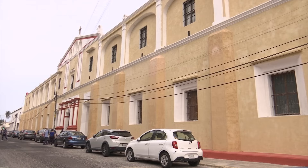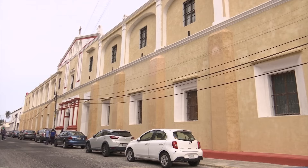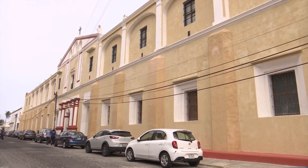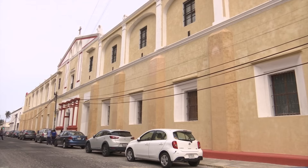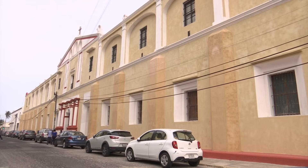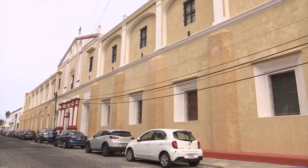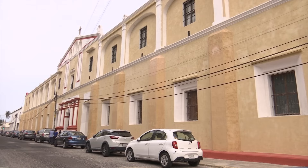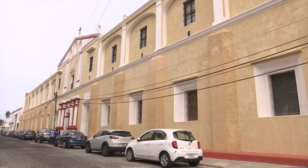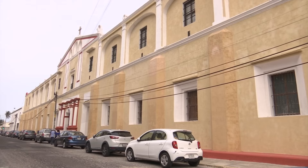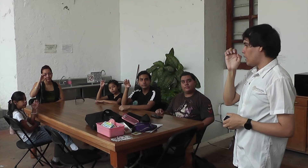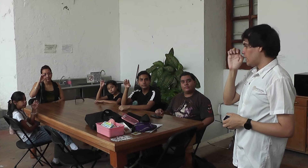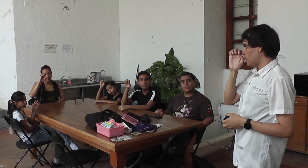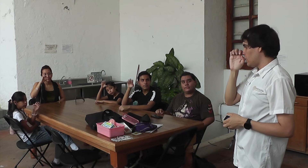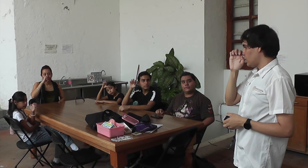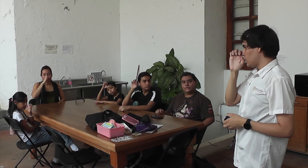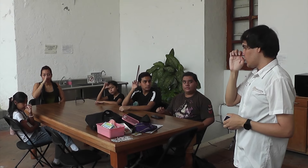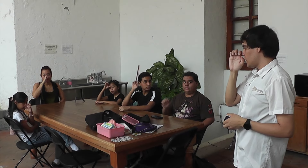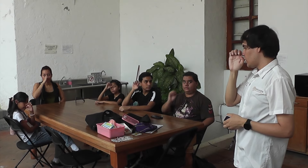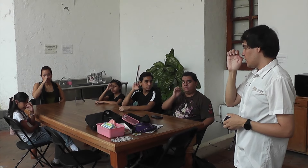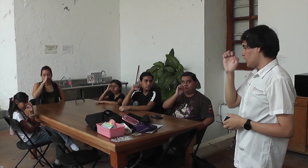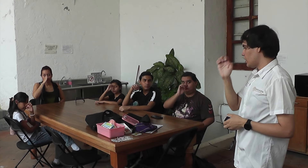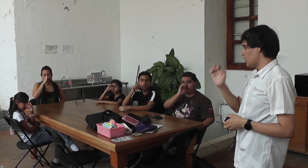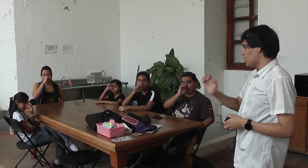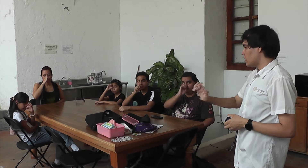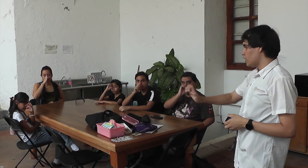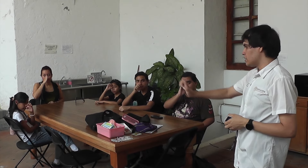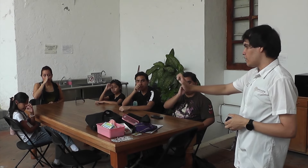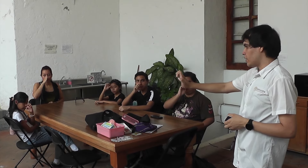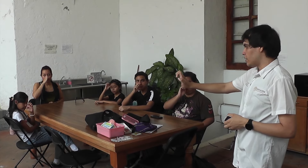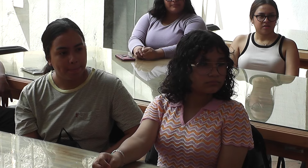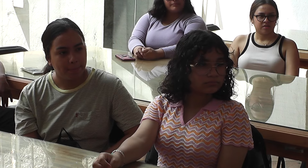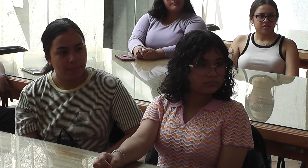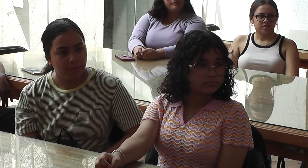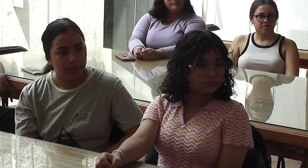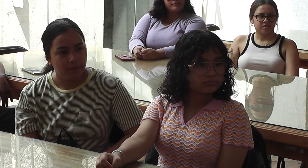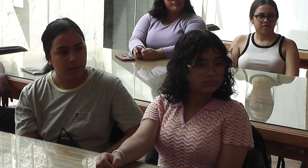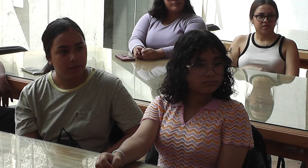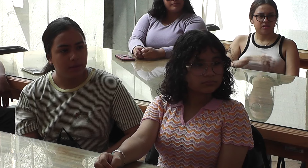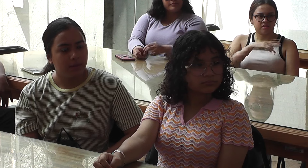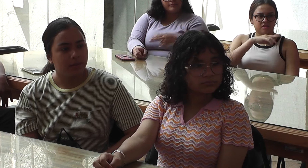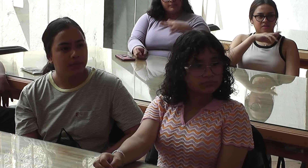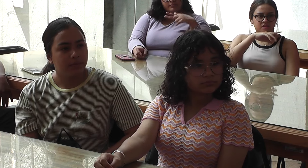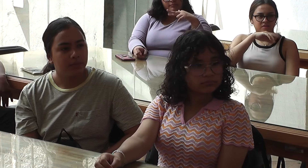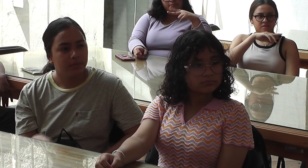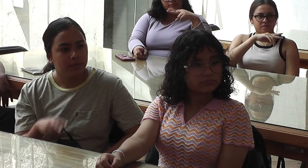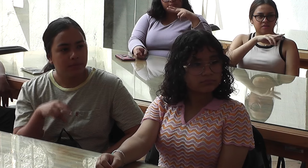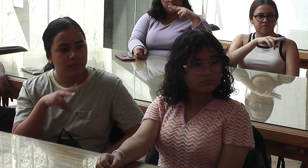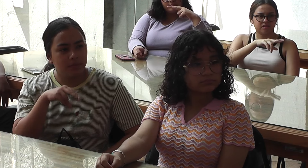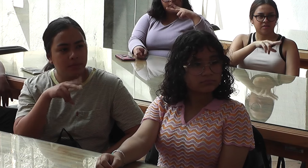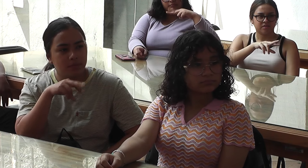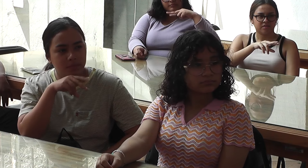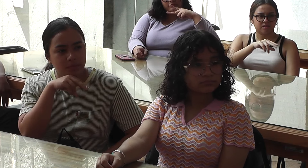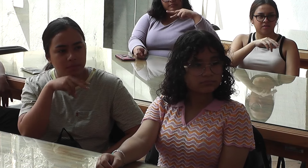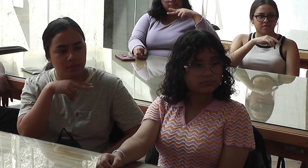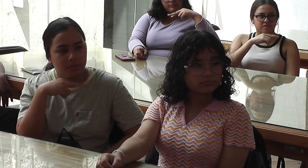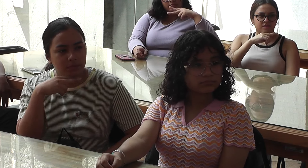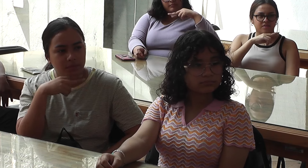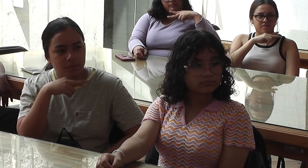municipio de Veracruz, para realizar el debido registro. Informo Luis Mon RTV, más noticias.